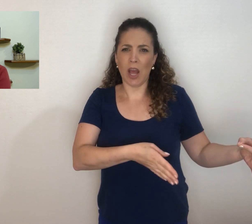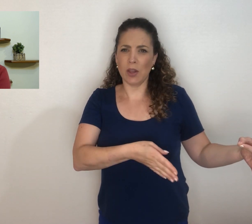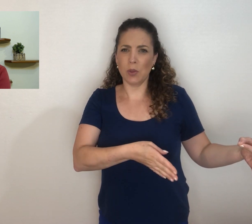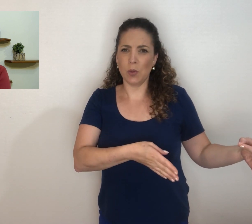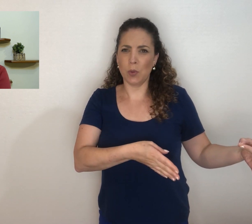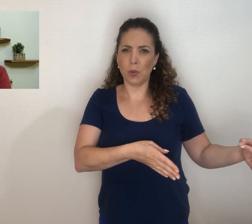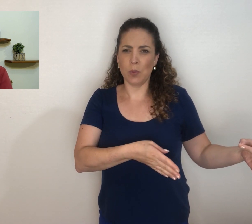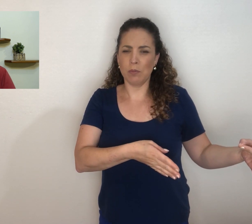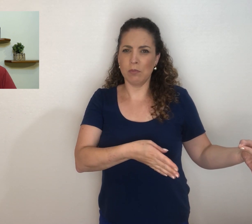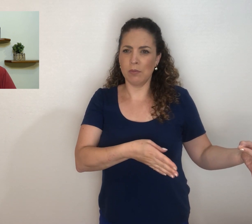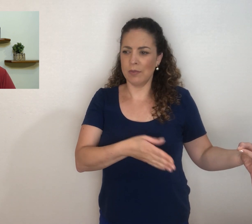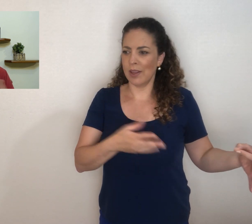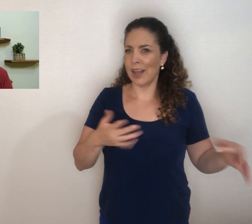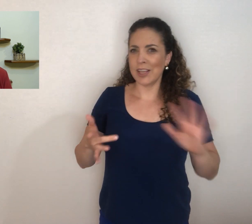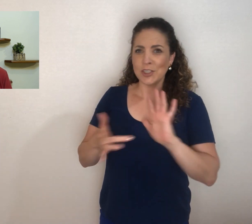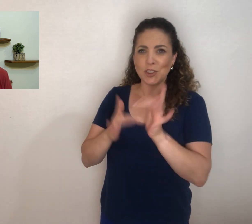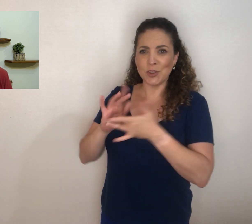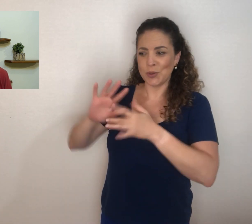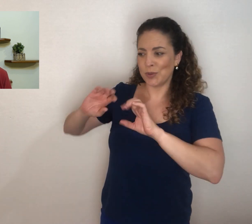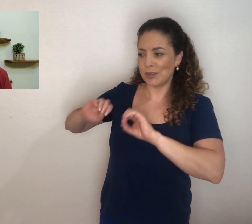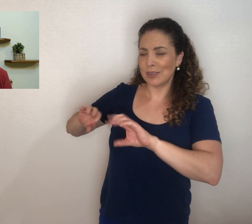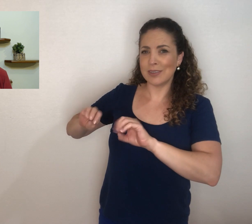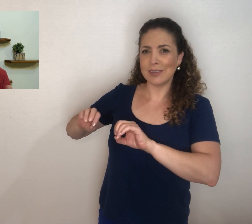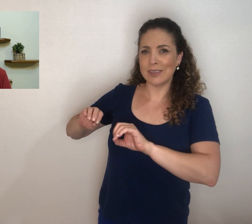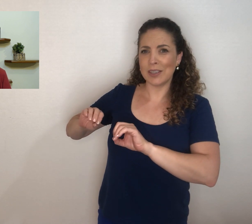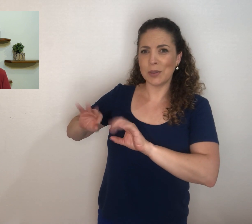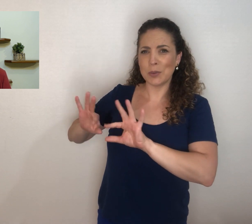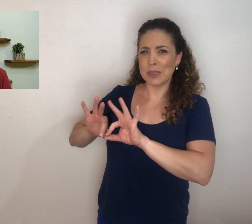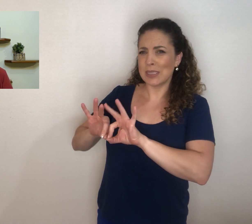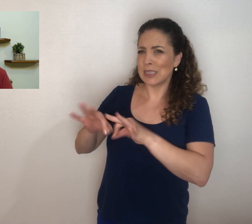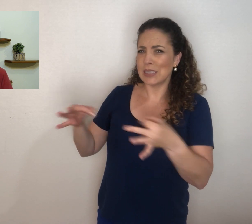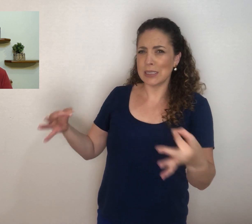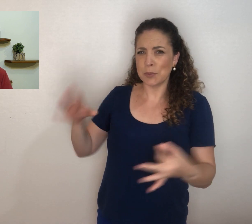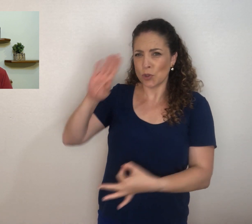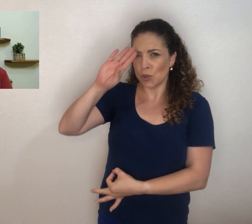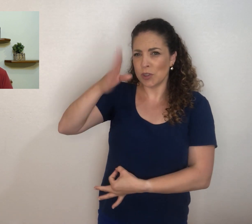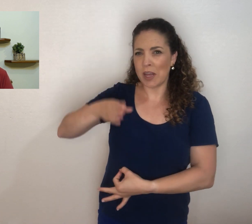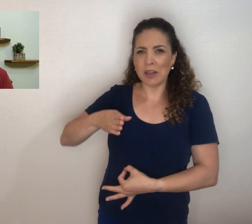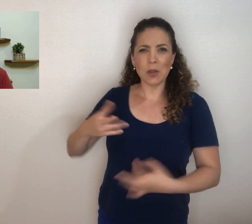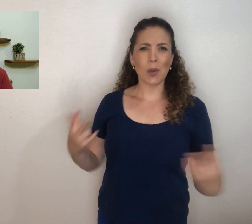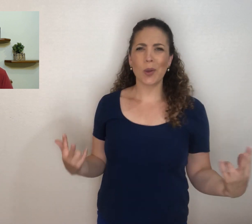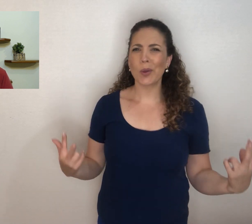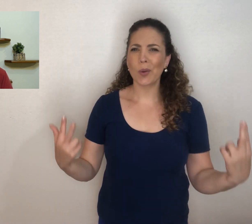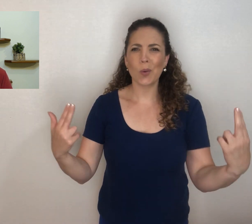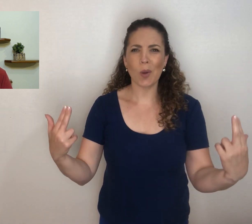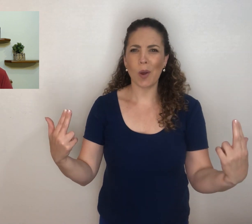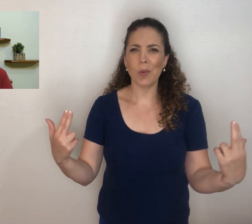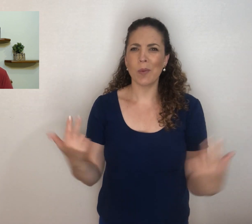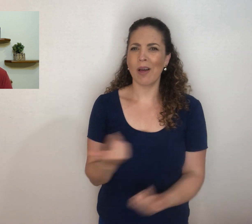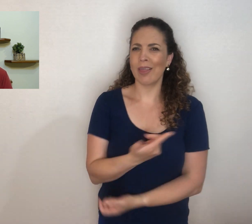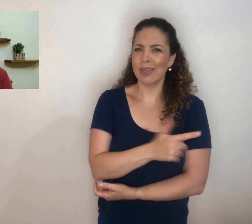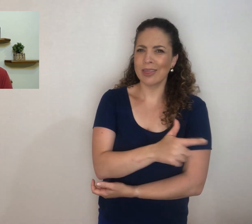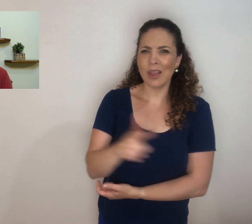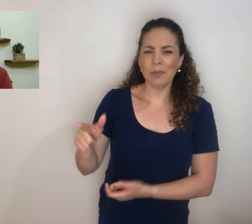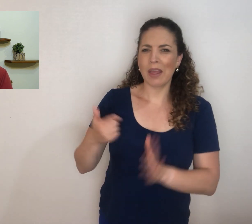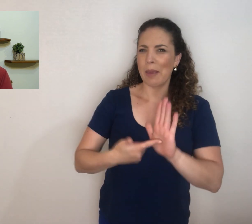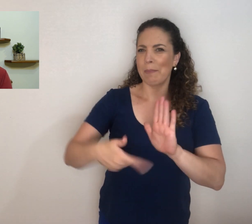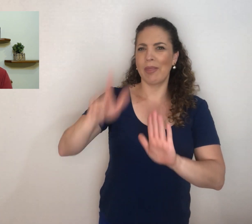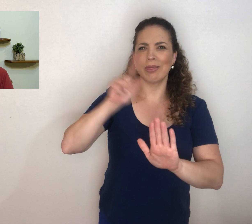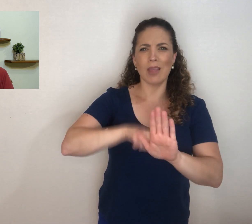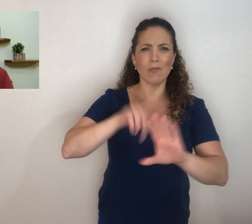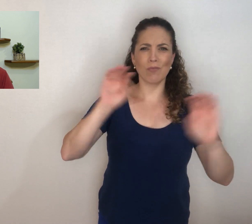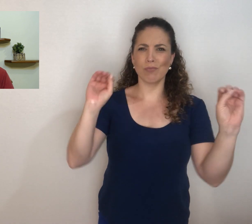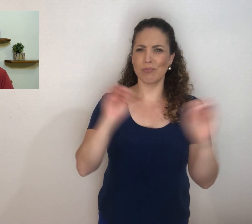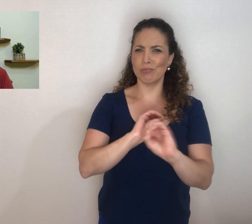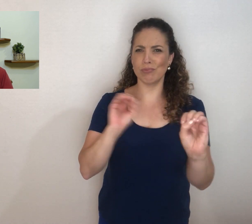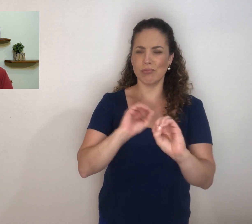foi o ensino de Jesus. Eles também não usam de figuras, falam diretamente sobre o tema, então